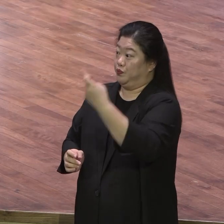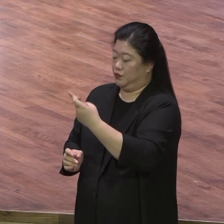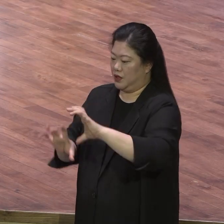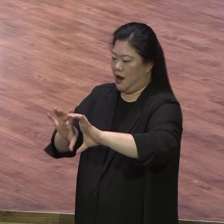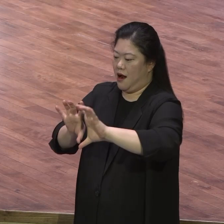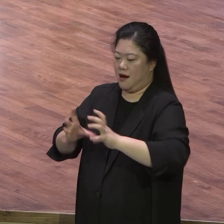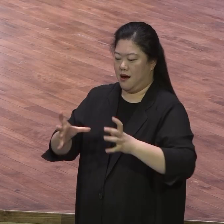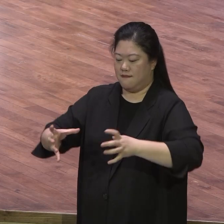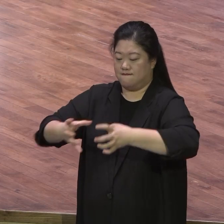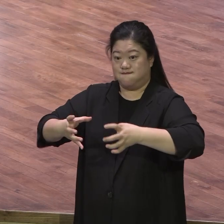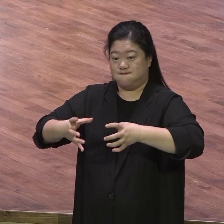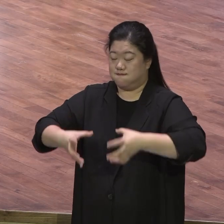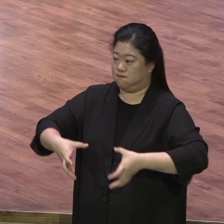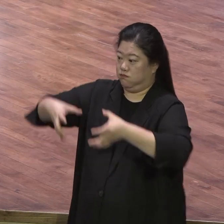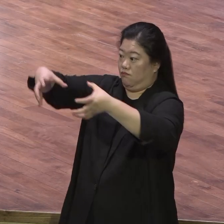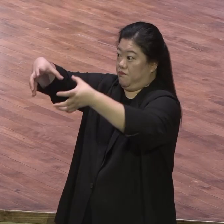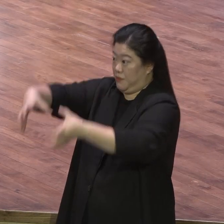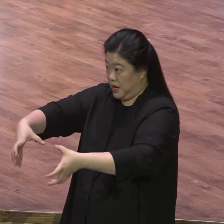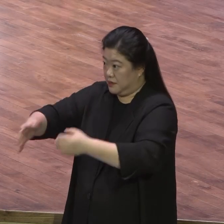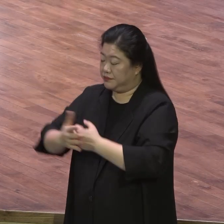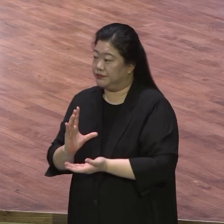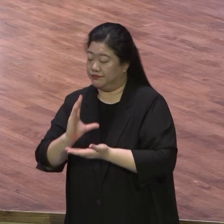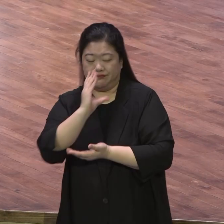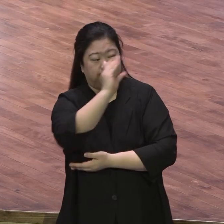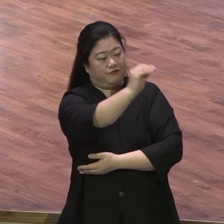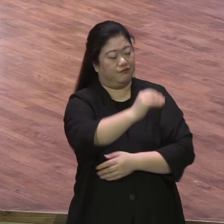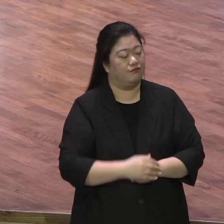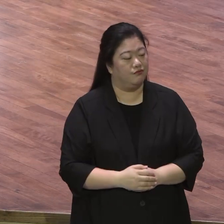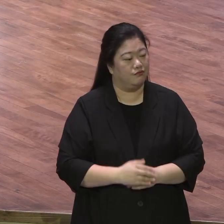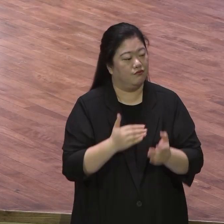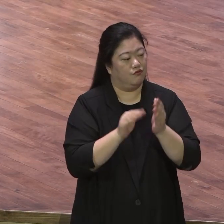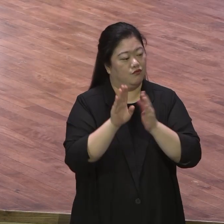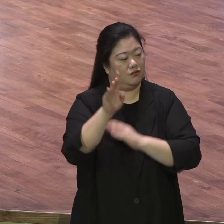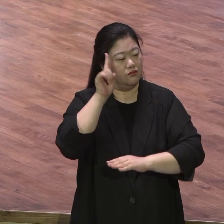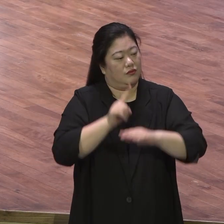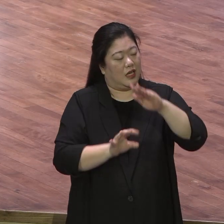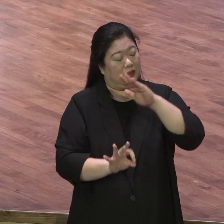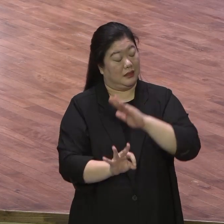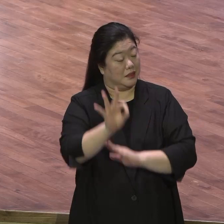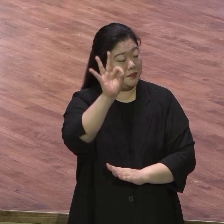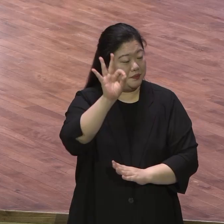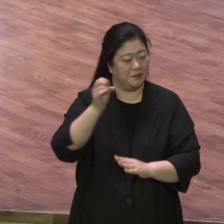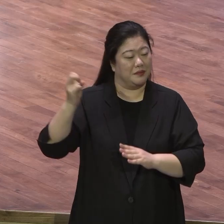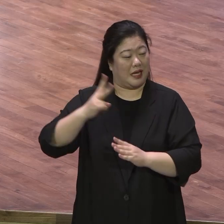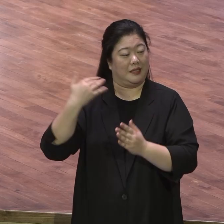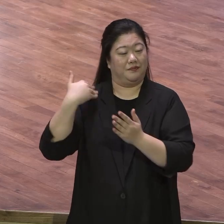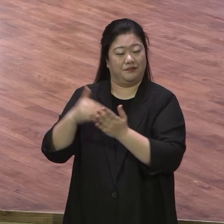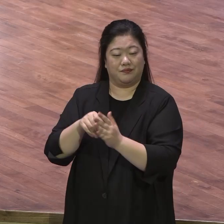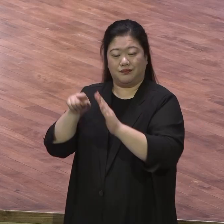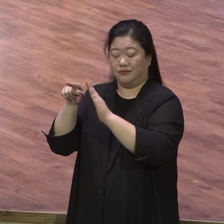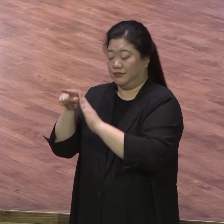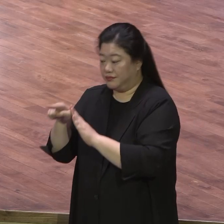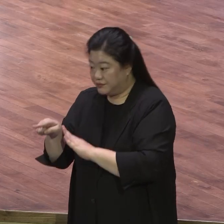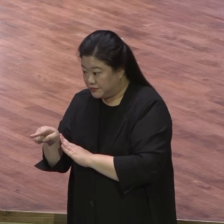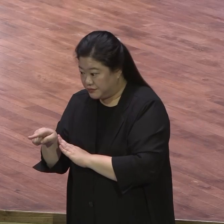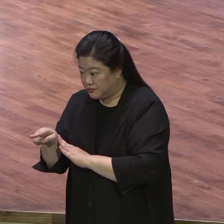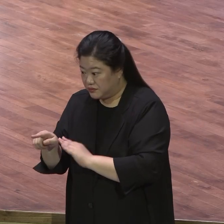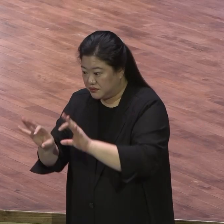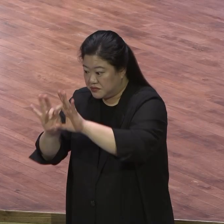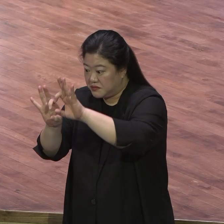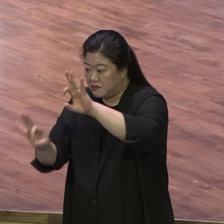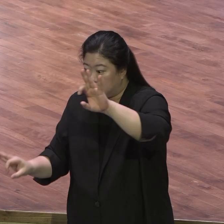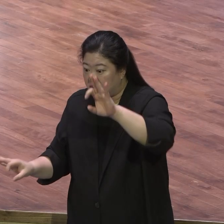이 아론의 지팡이에만 우미도 순이 나고 꽃이 살구 열매가